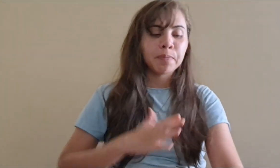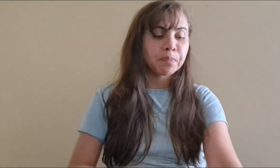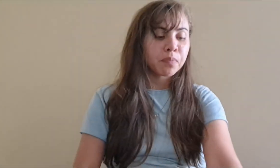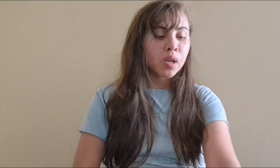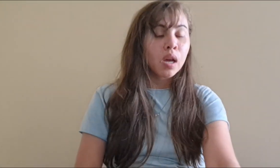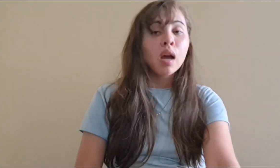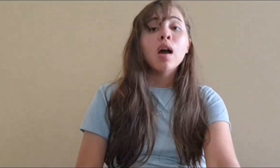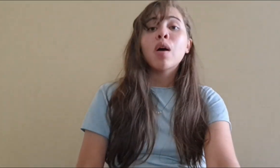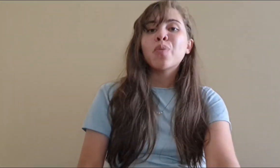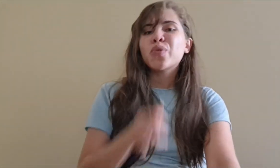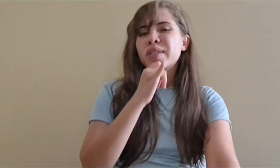ensinamentos,